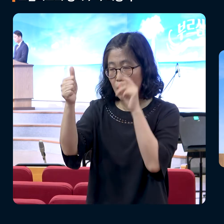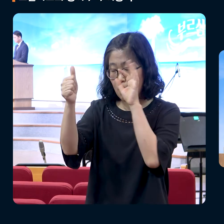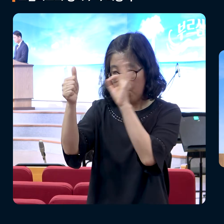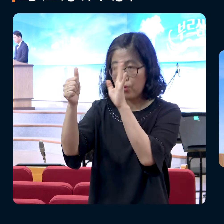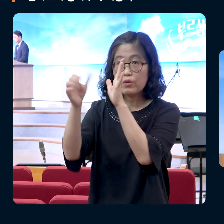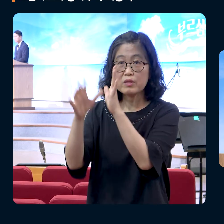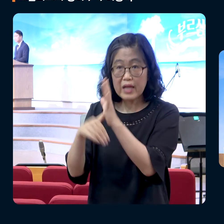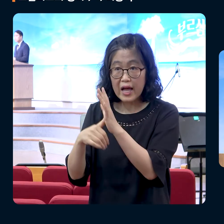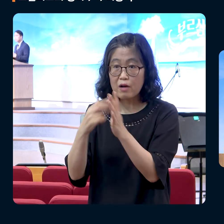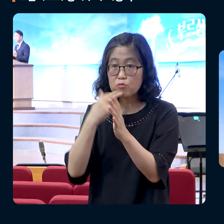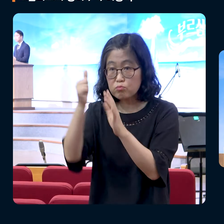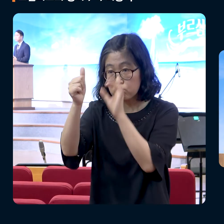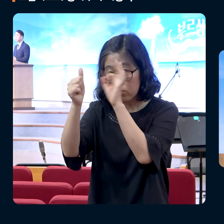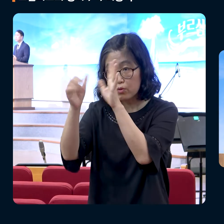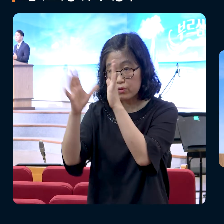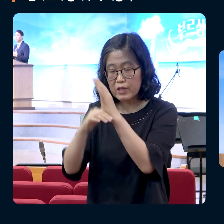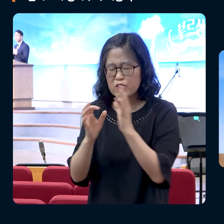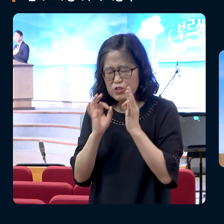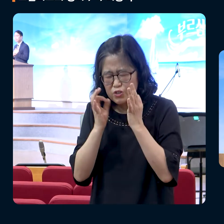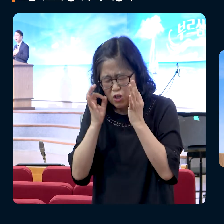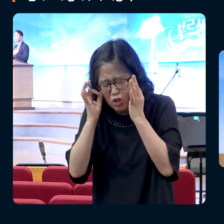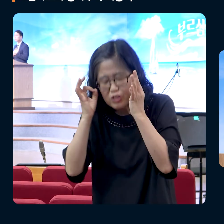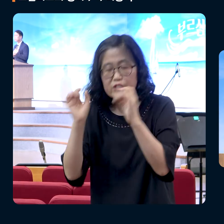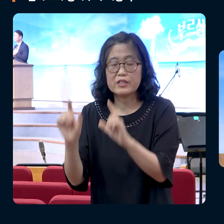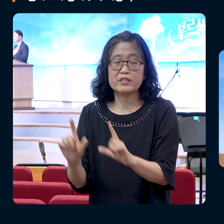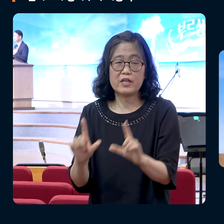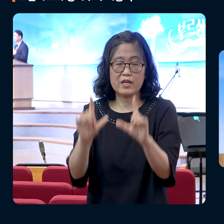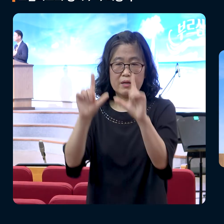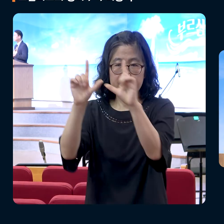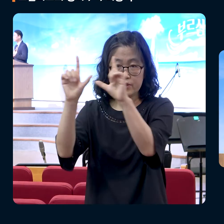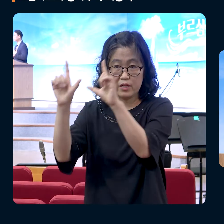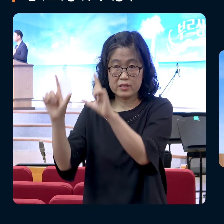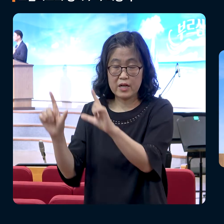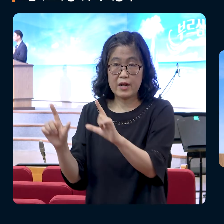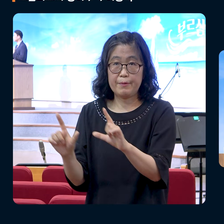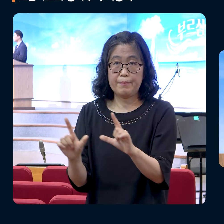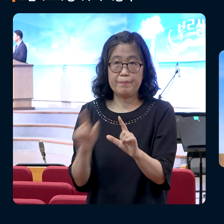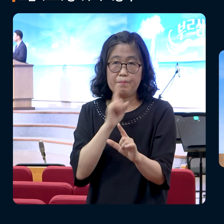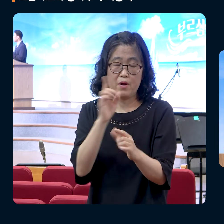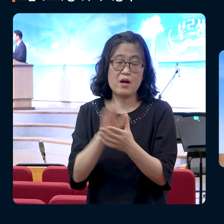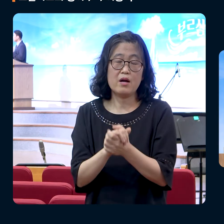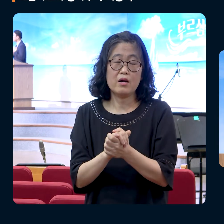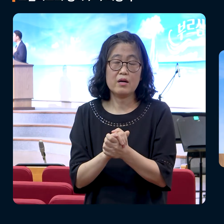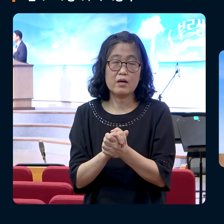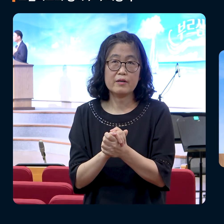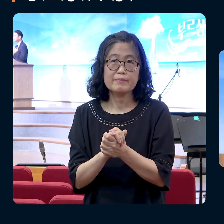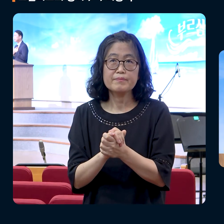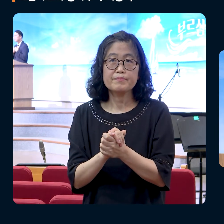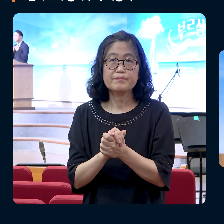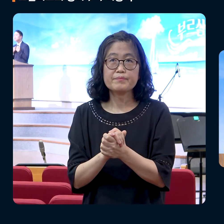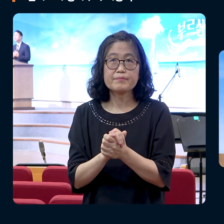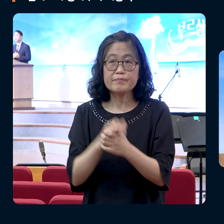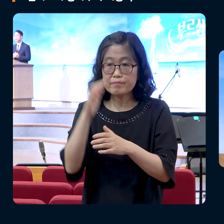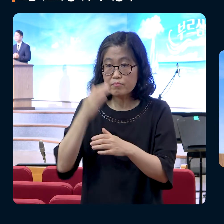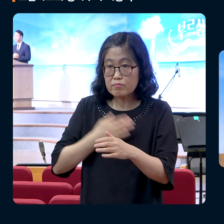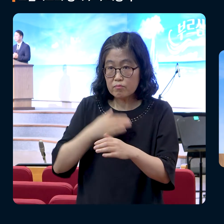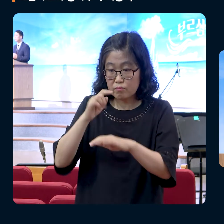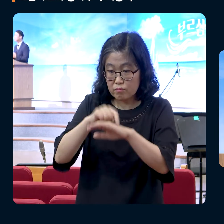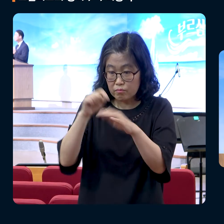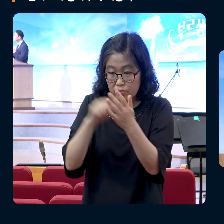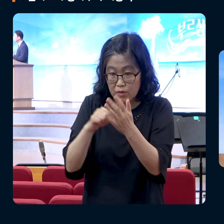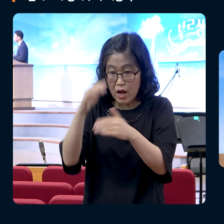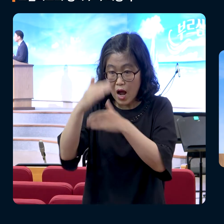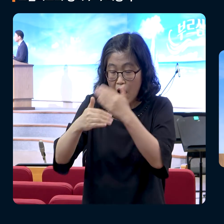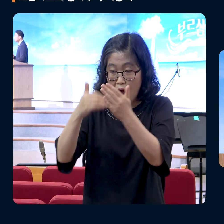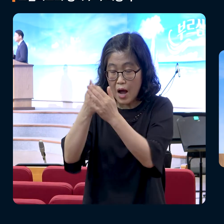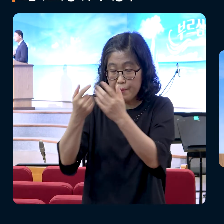이렇게 얘기했을 때, 그것은 요셉의 마음 가운데 그냥 신뢰를 가지고 그냥 내 마음이 정말 하나님을 신뢰해,